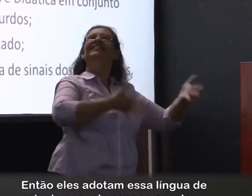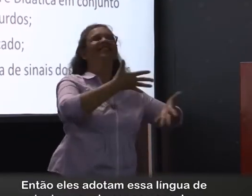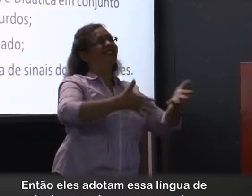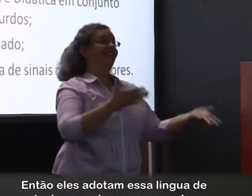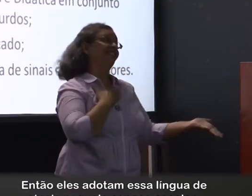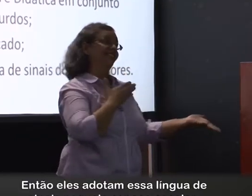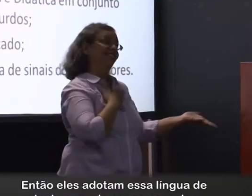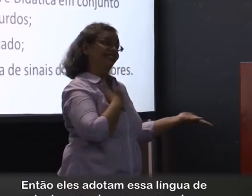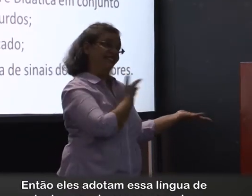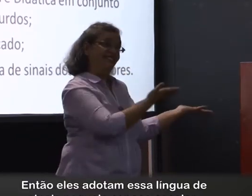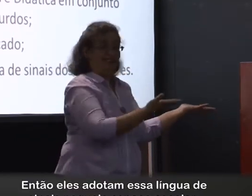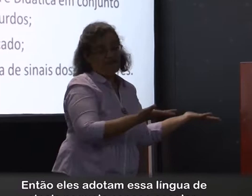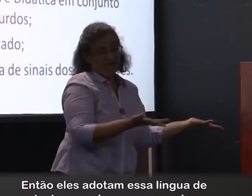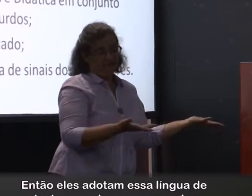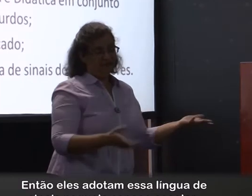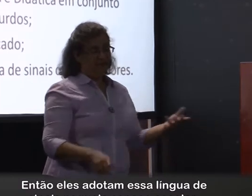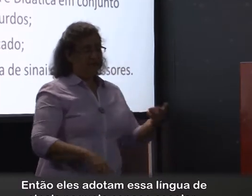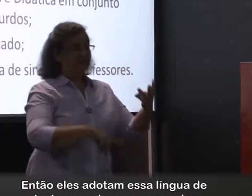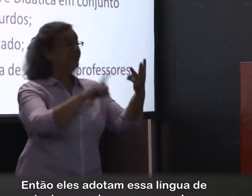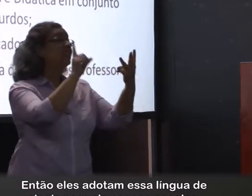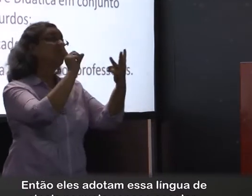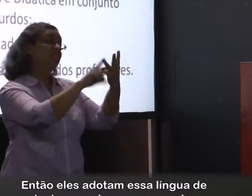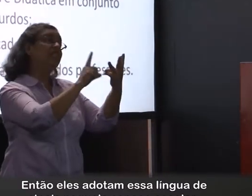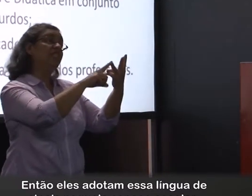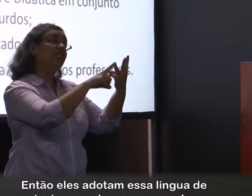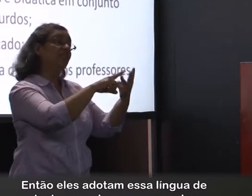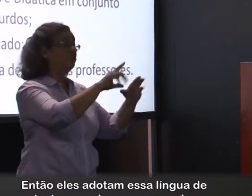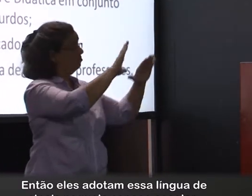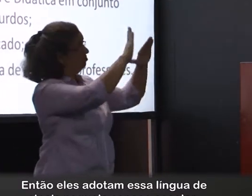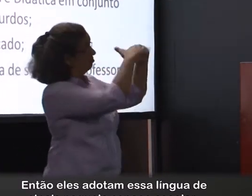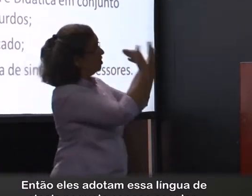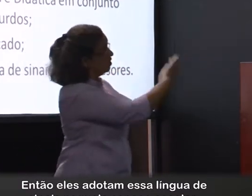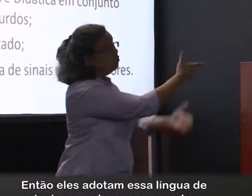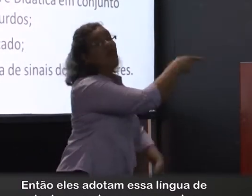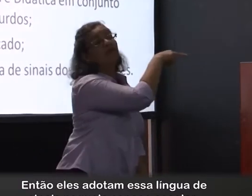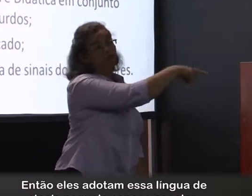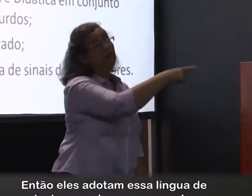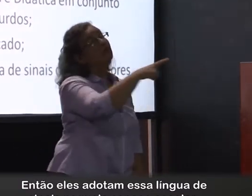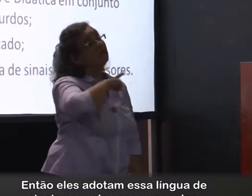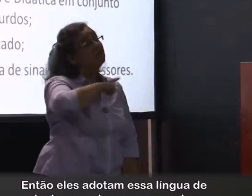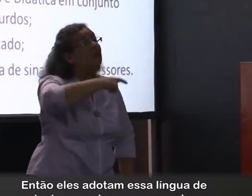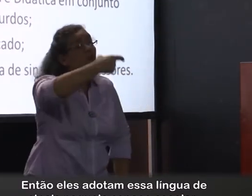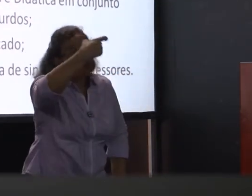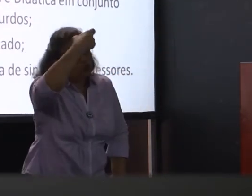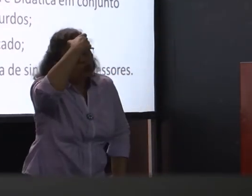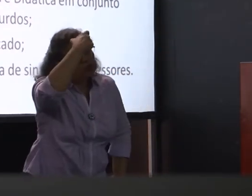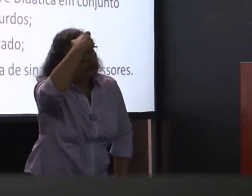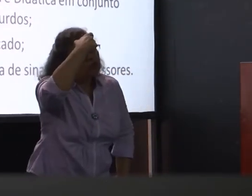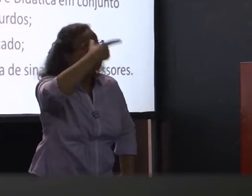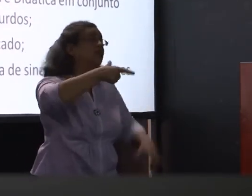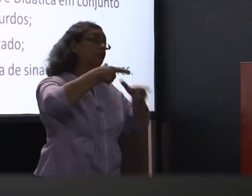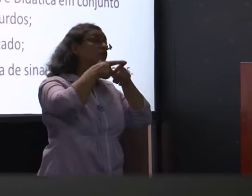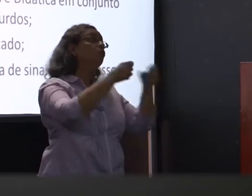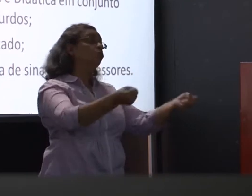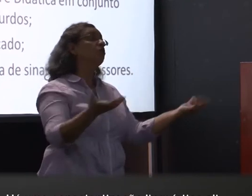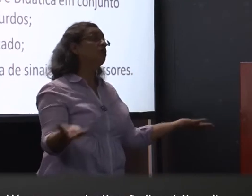E aí eles absorvem, eles adotam essa língua de sinais naquele espaço escolar. Há